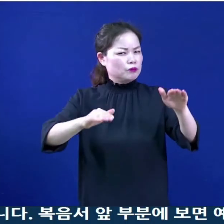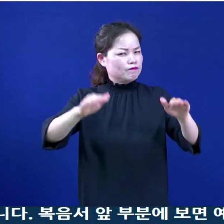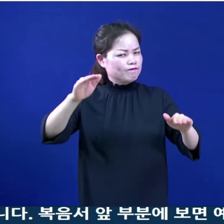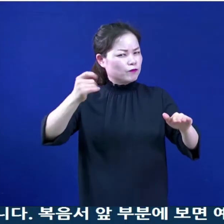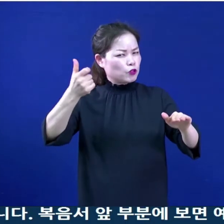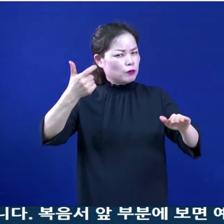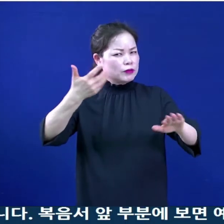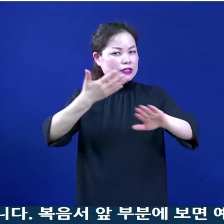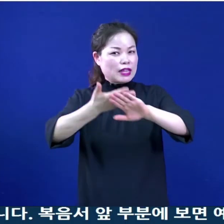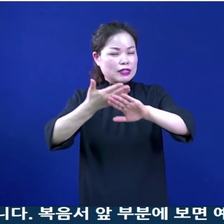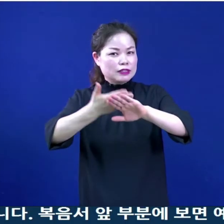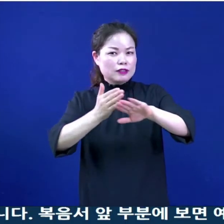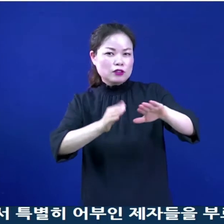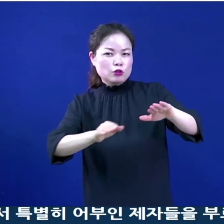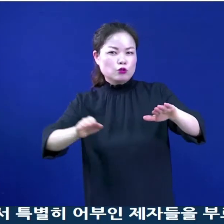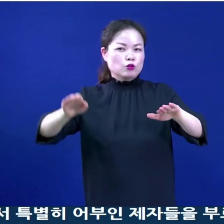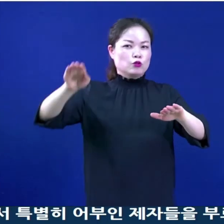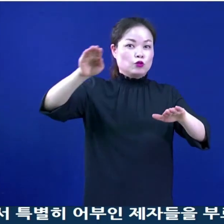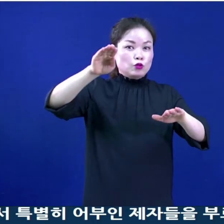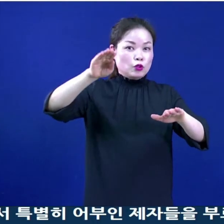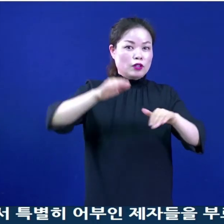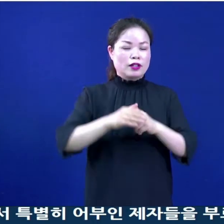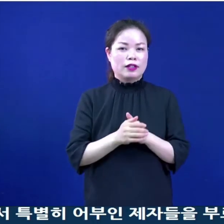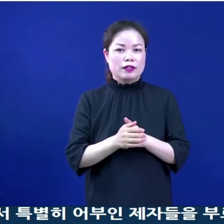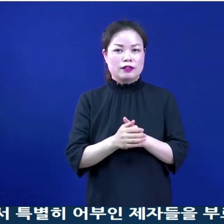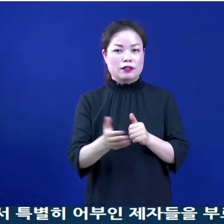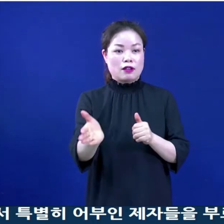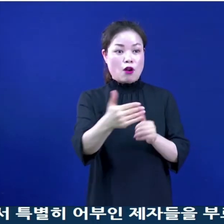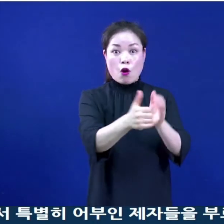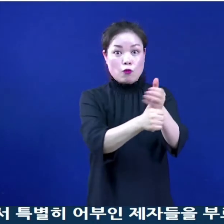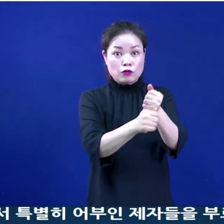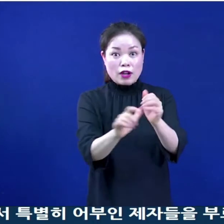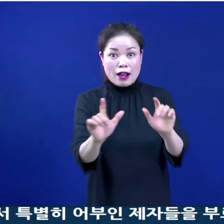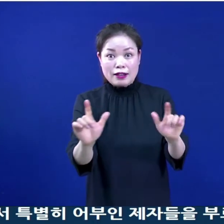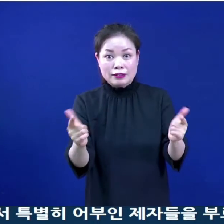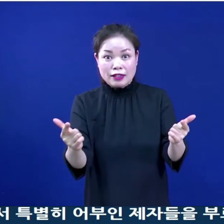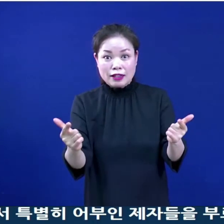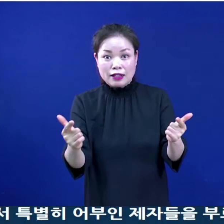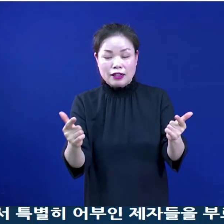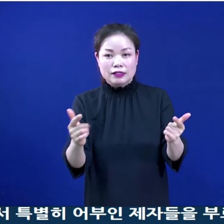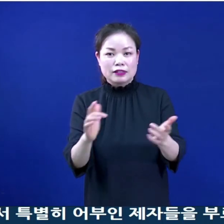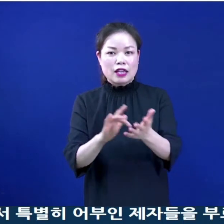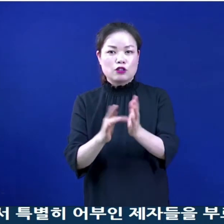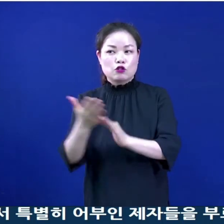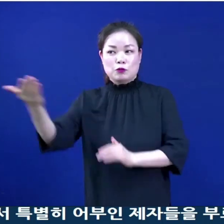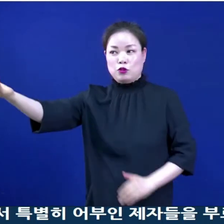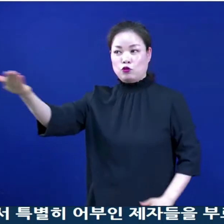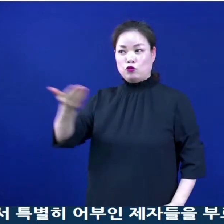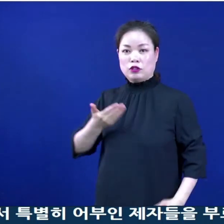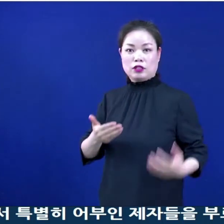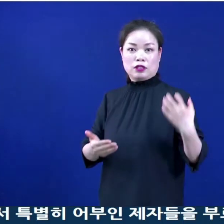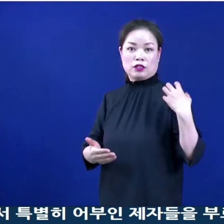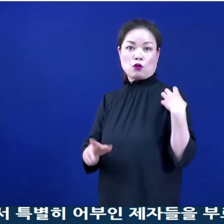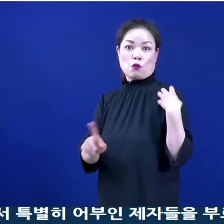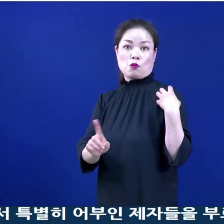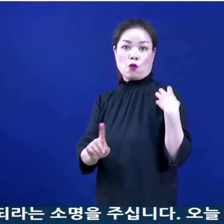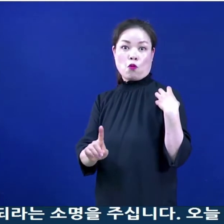더 높아지는 소명을 줍니다. 어부가 아니에요. 오늘 본문에서 예수님이 주시는 소명은